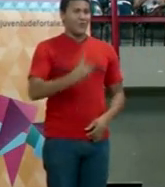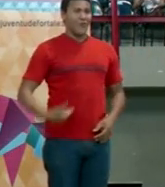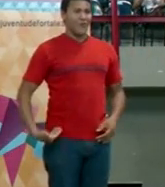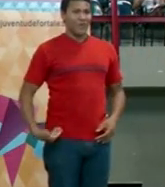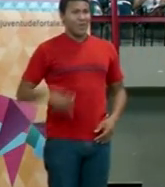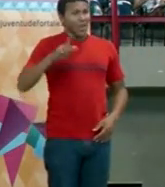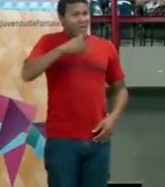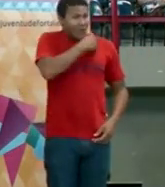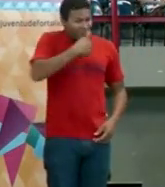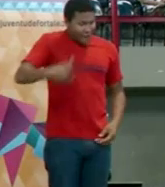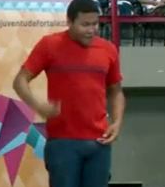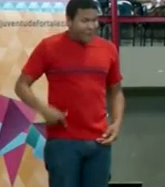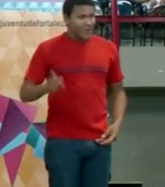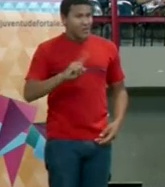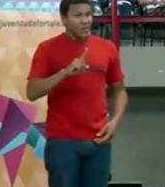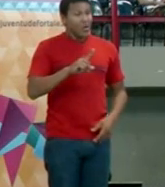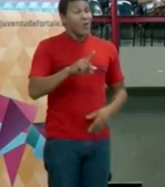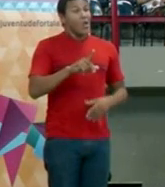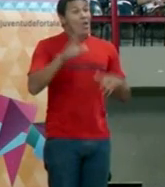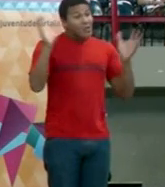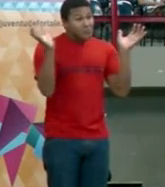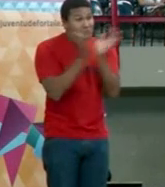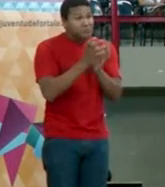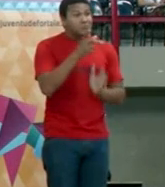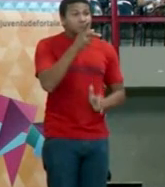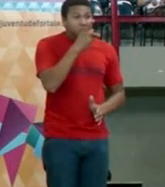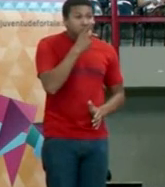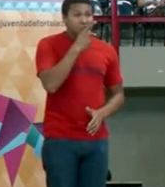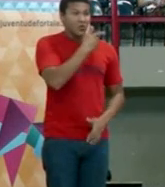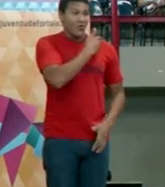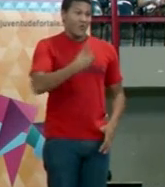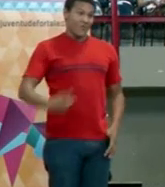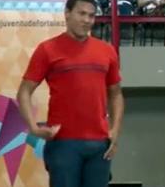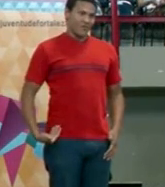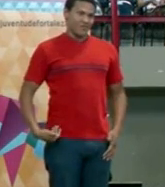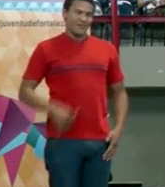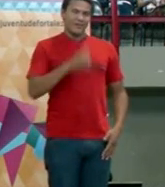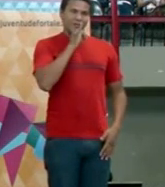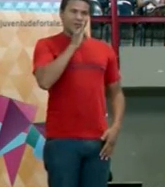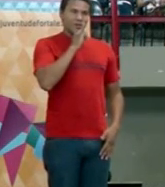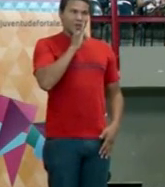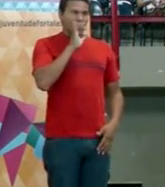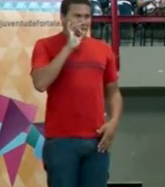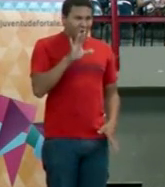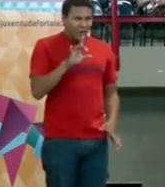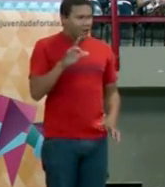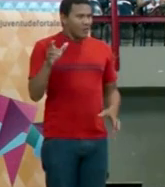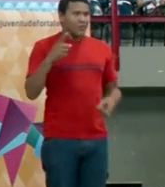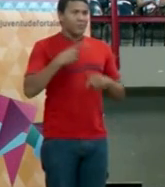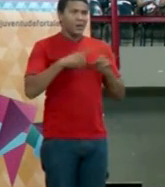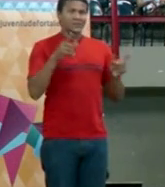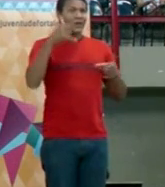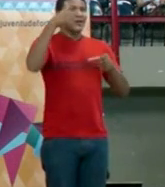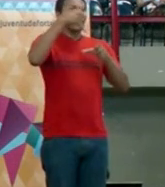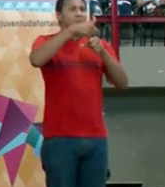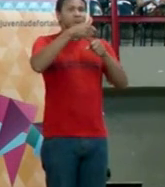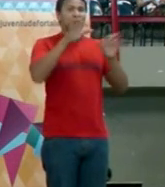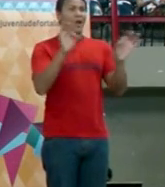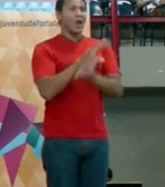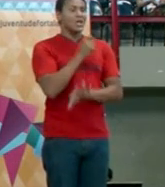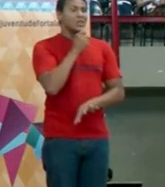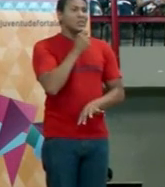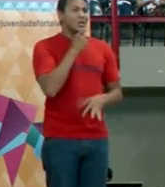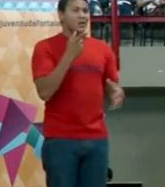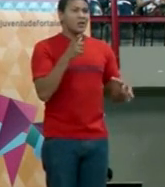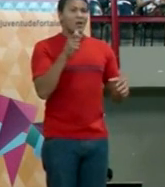é o governo, né? O partido do governo. Não é só por isso. É porque o assunto não foi concluído. A